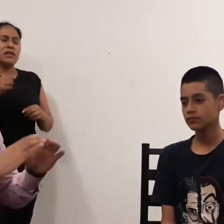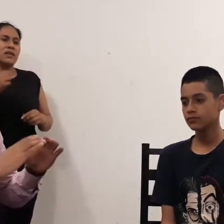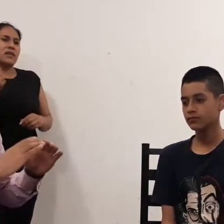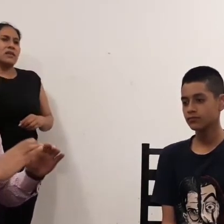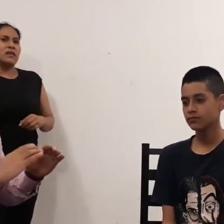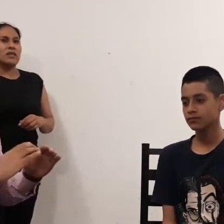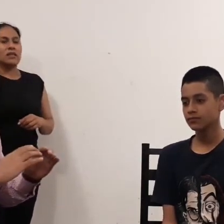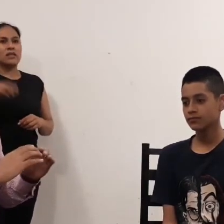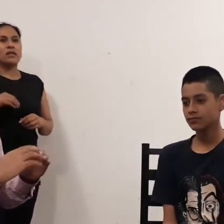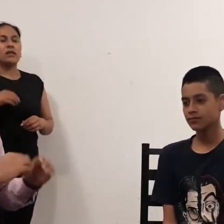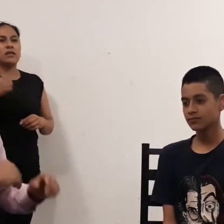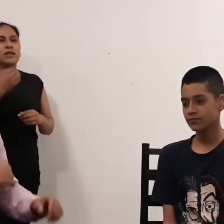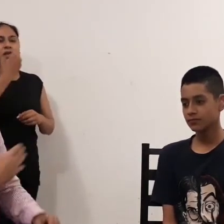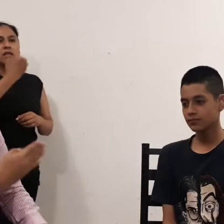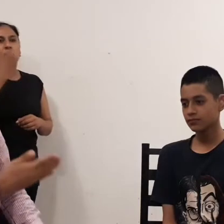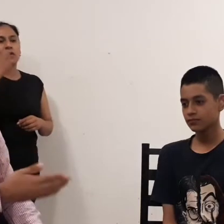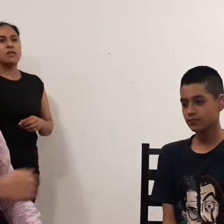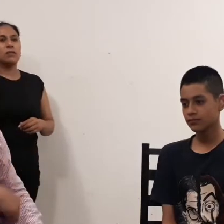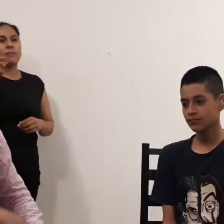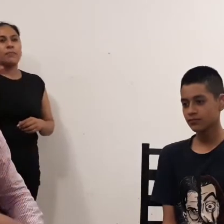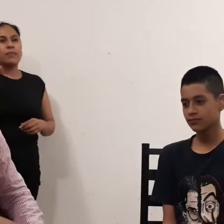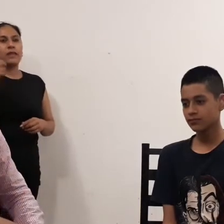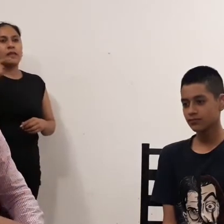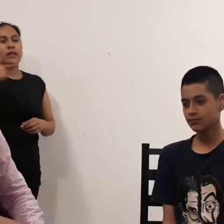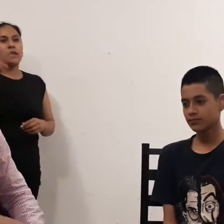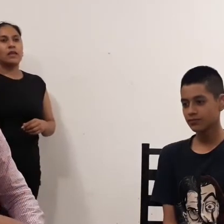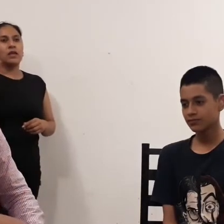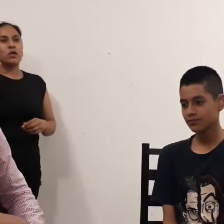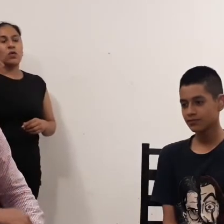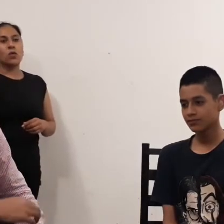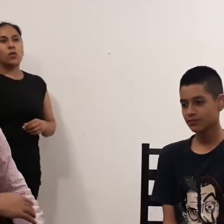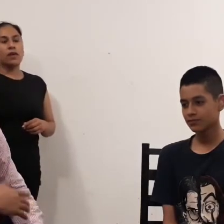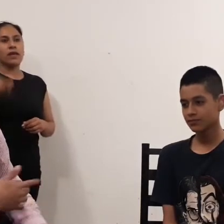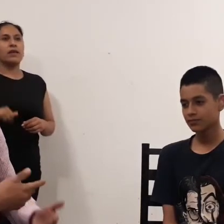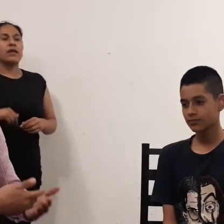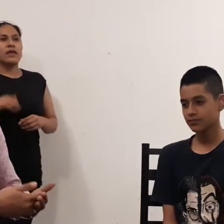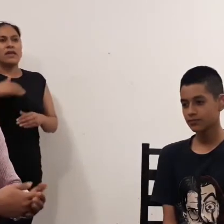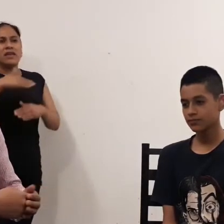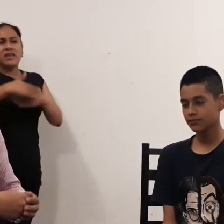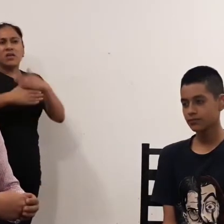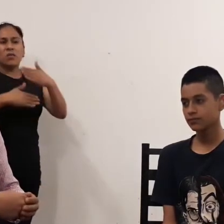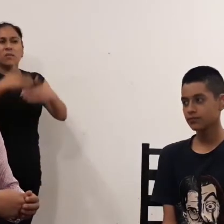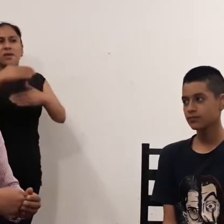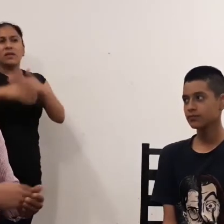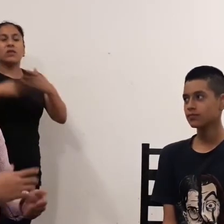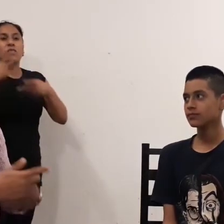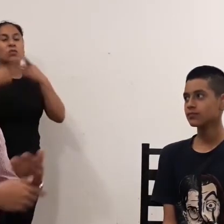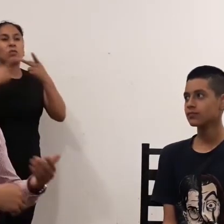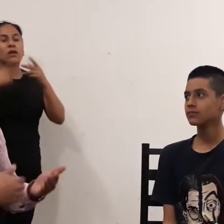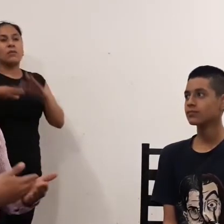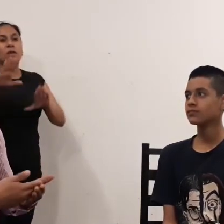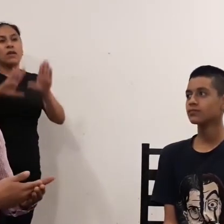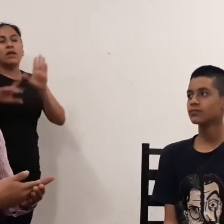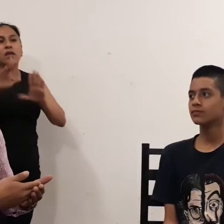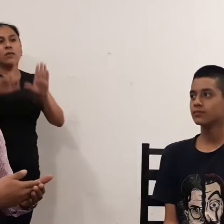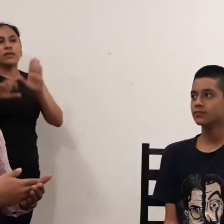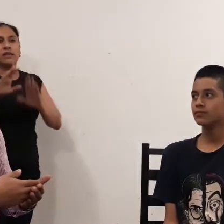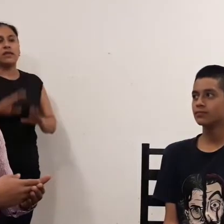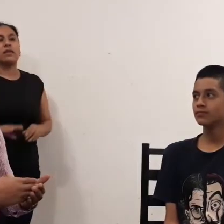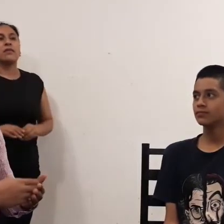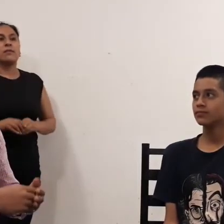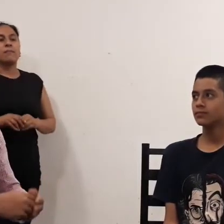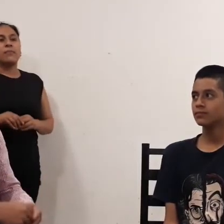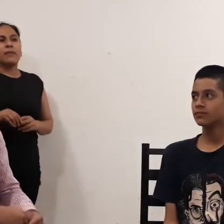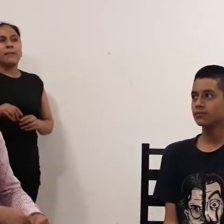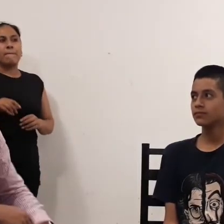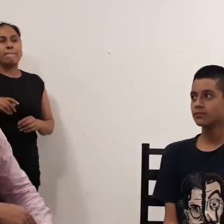regular, ¿no? Es ir cubriendo esto, aumentar el vocabulario de lengua de señas para que él sea una persona